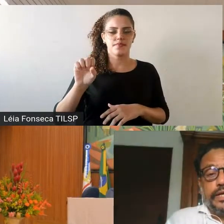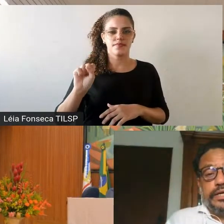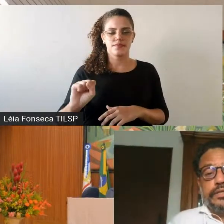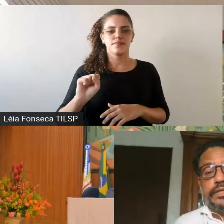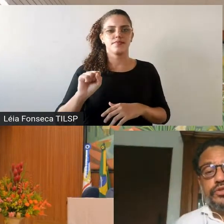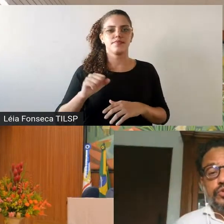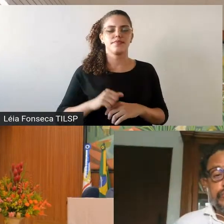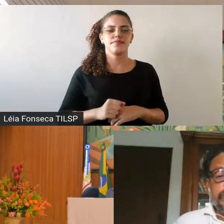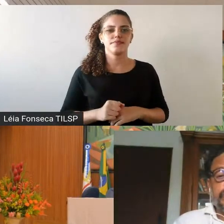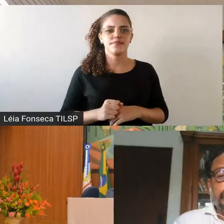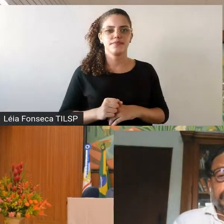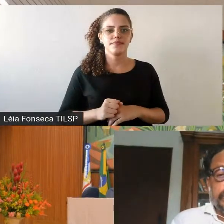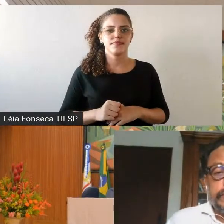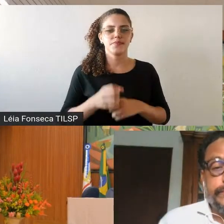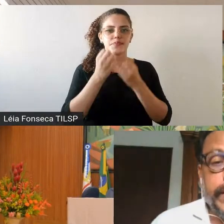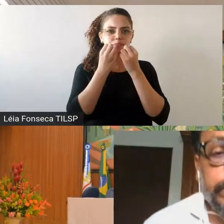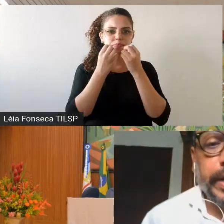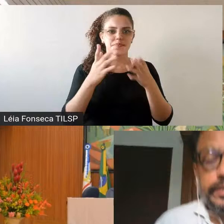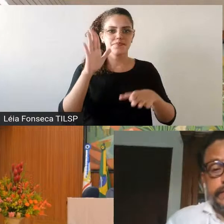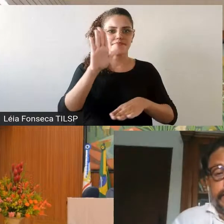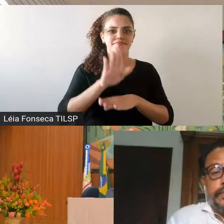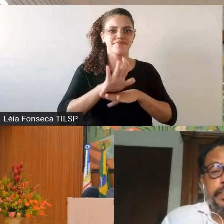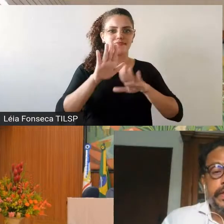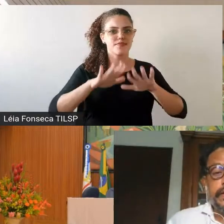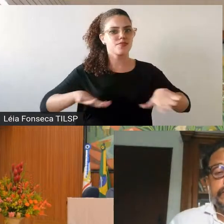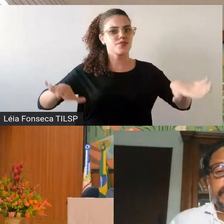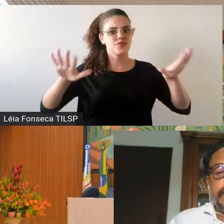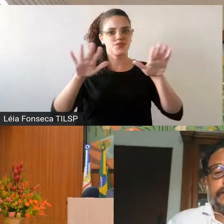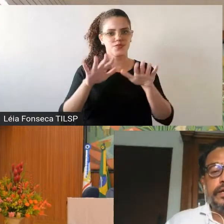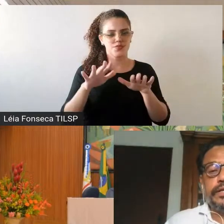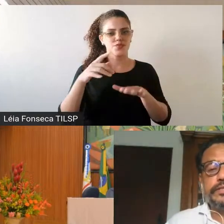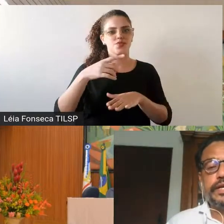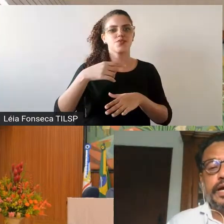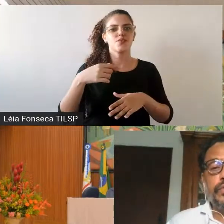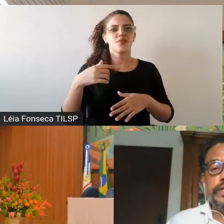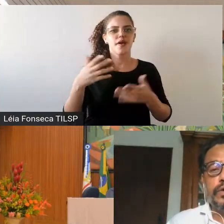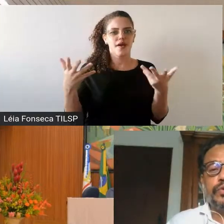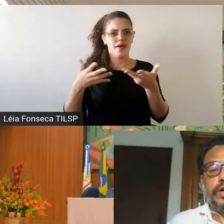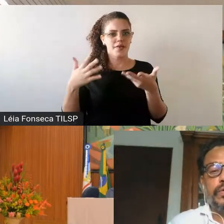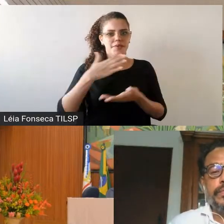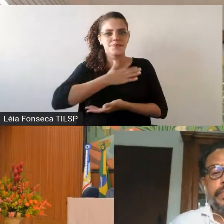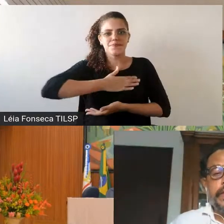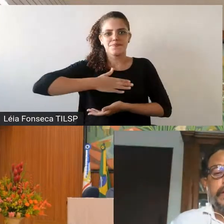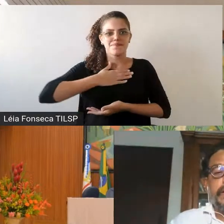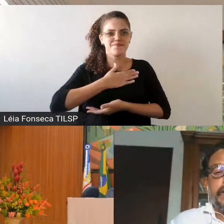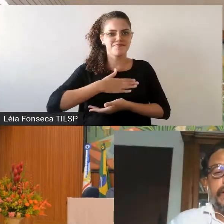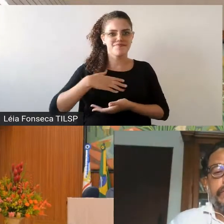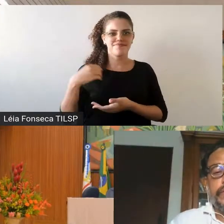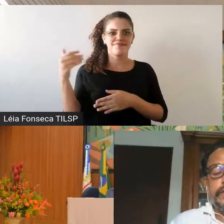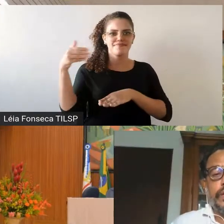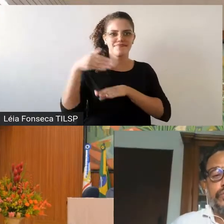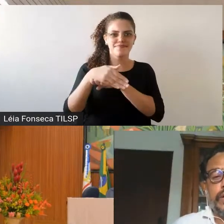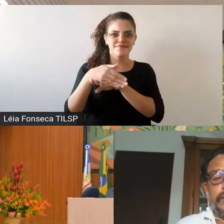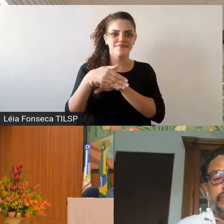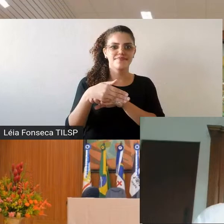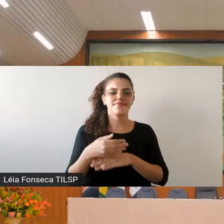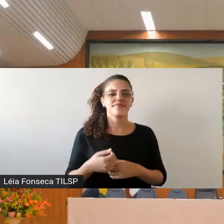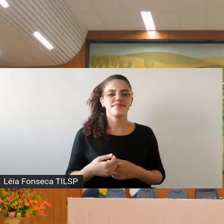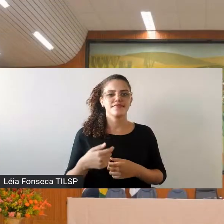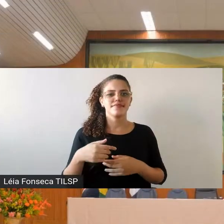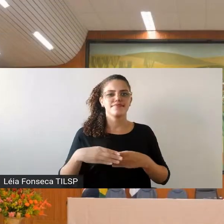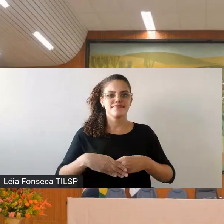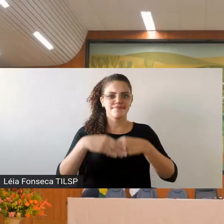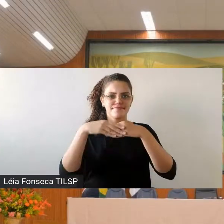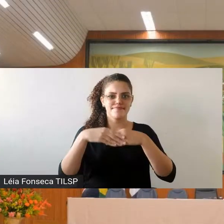Boa tarde a todos e todas. É um prazer estar aqui nessa aula inaugural. Eu queria saudar a todos